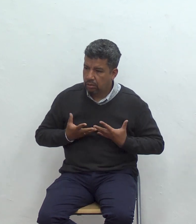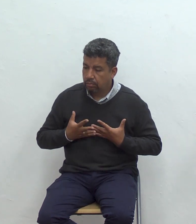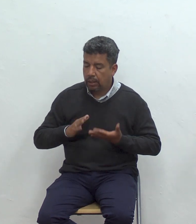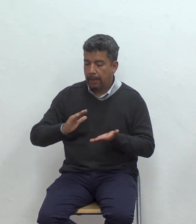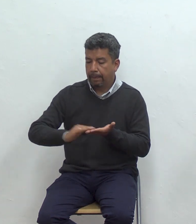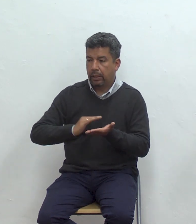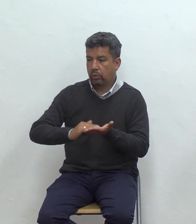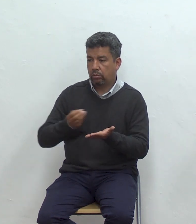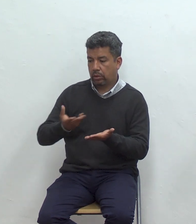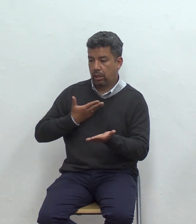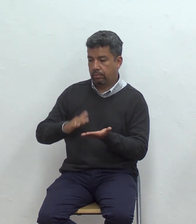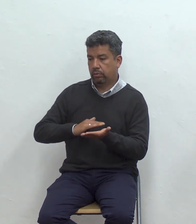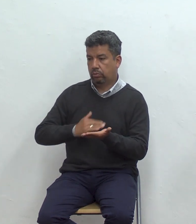Perdón.